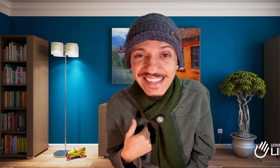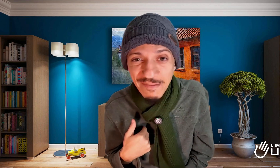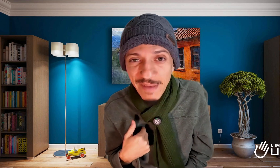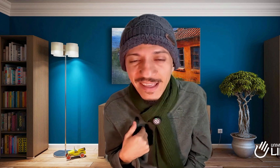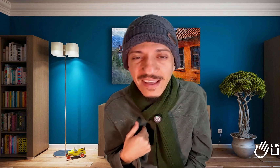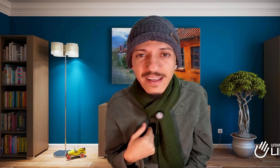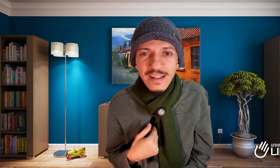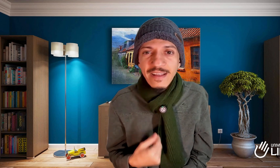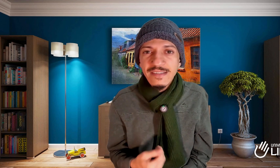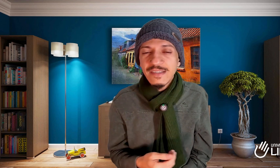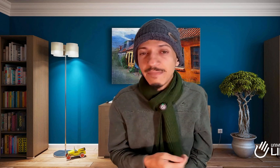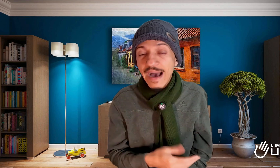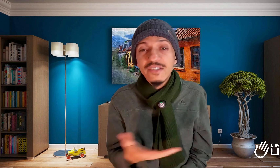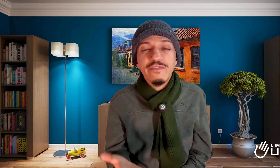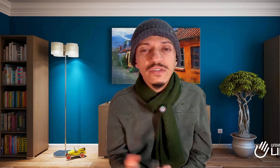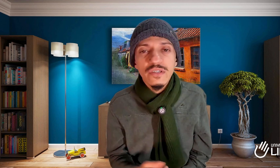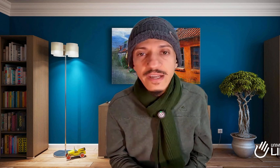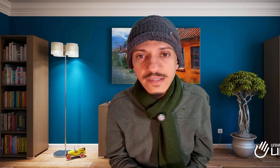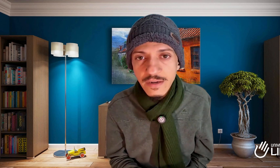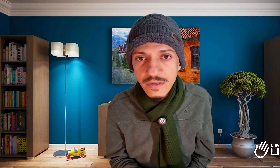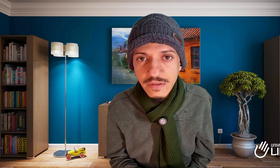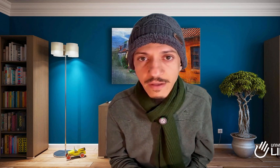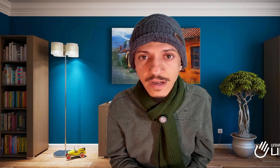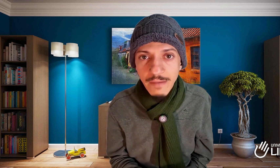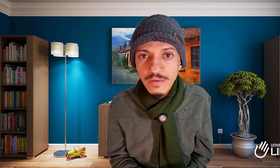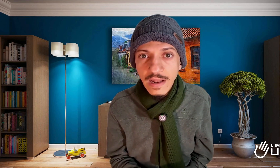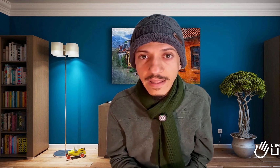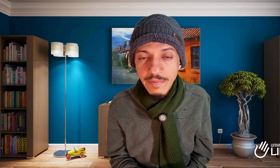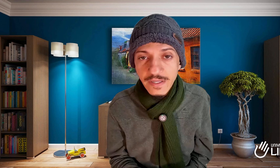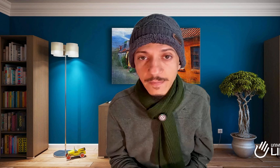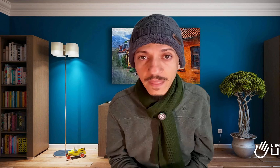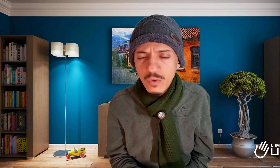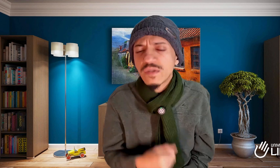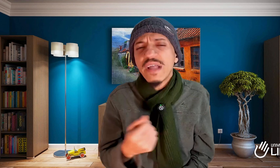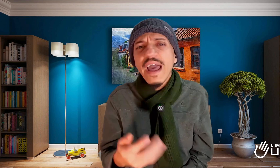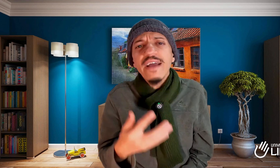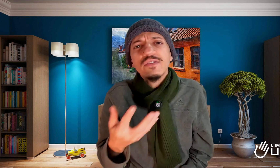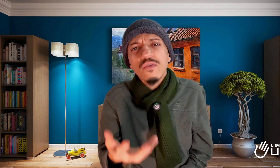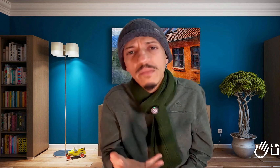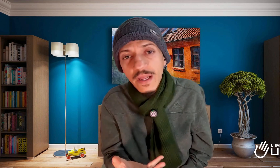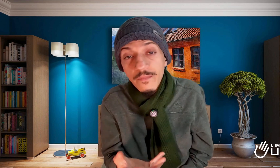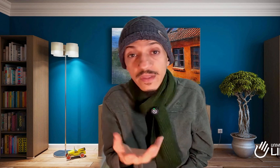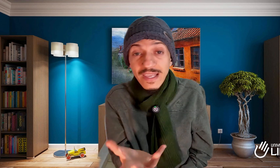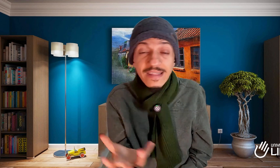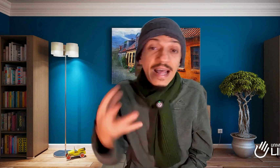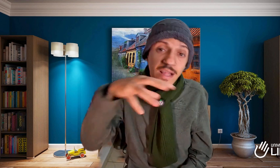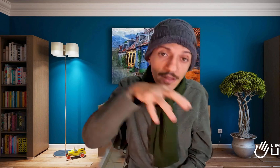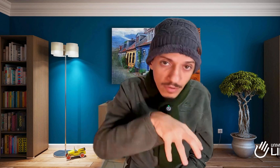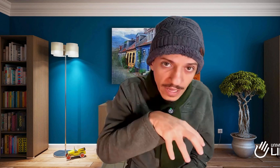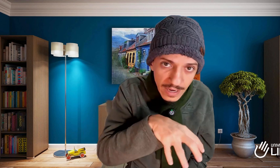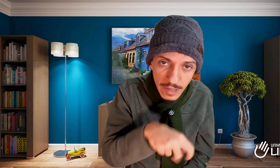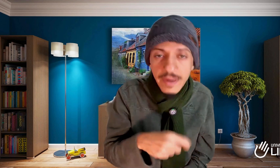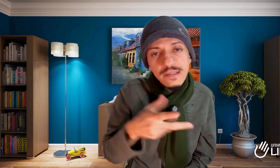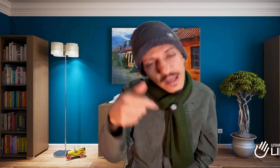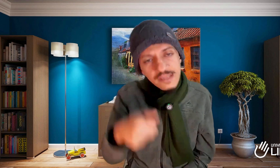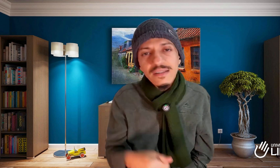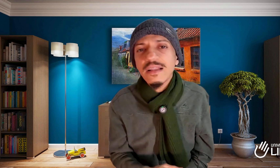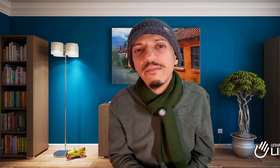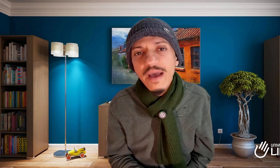também. Nesses mais de 23 anos que eu tenho no caminho da Libras, eu custei descobrir que dentro da Libras está também a